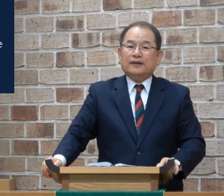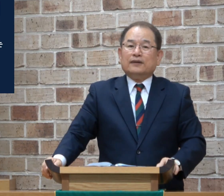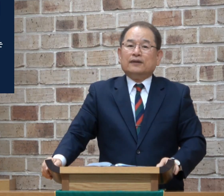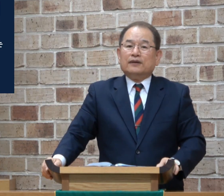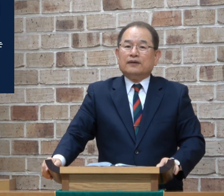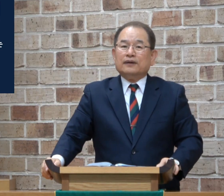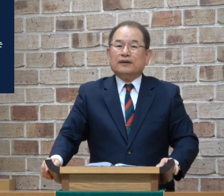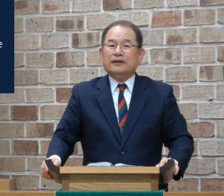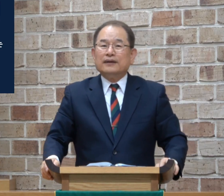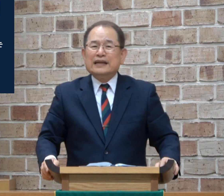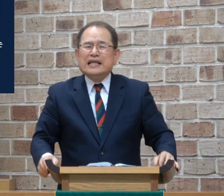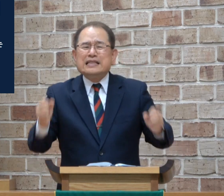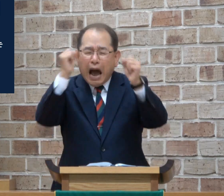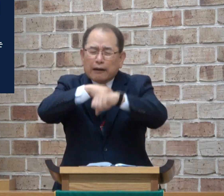낭패를 주신 주님께 감사.